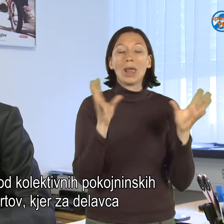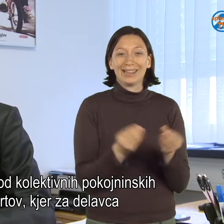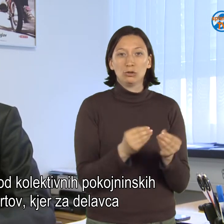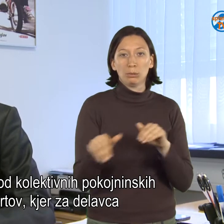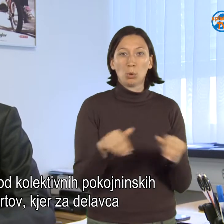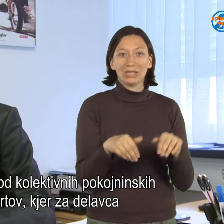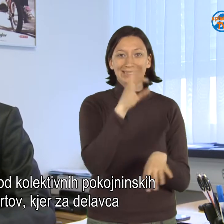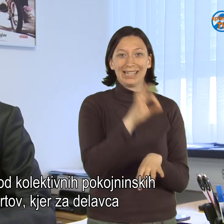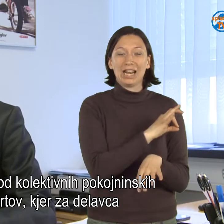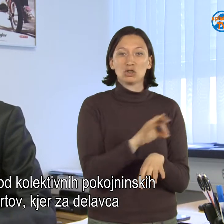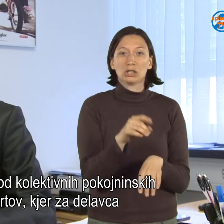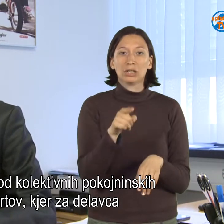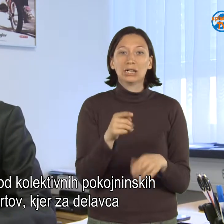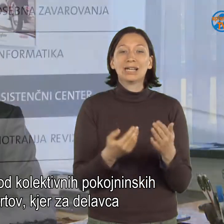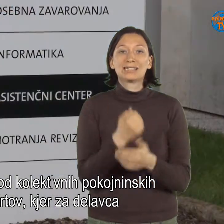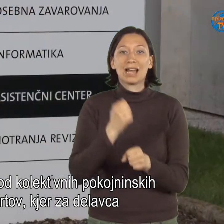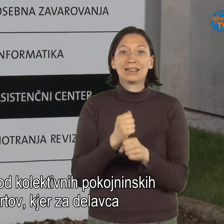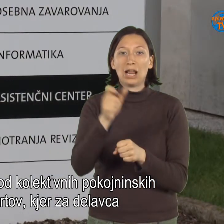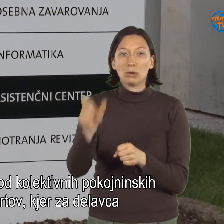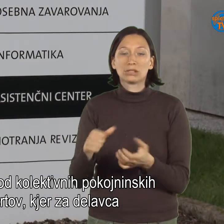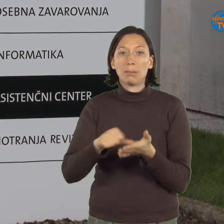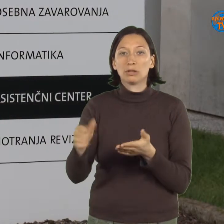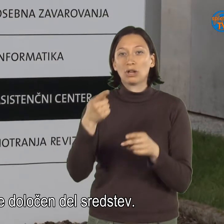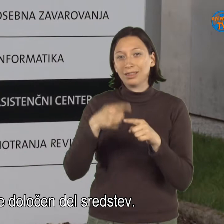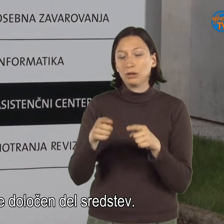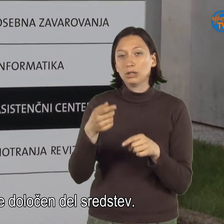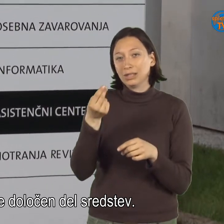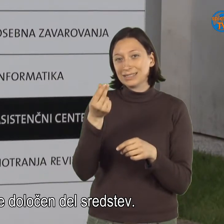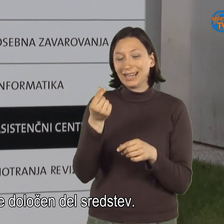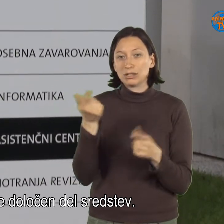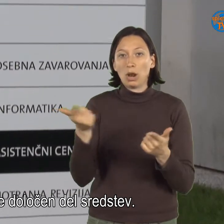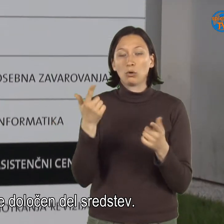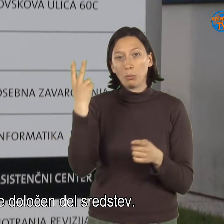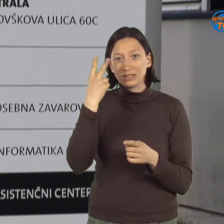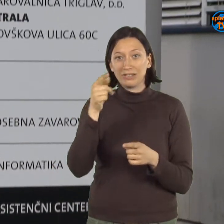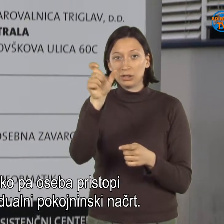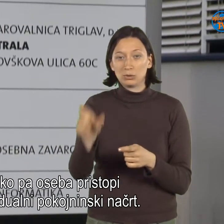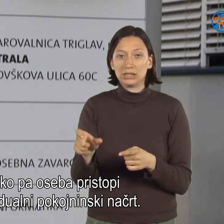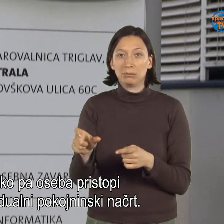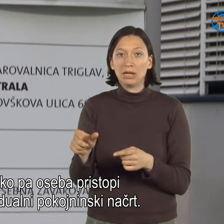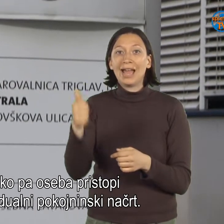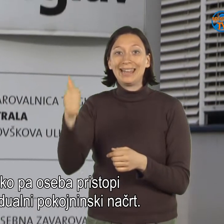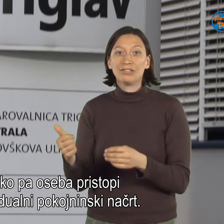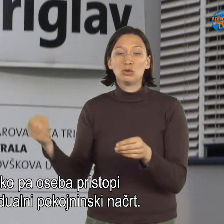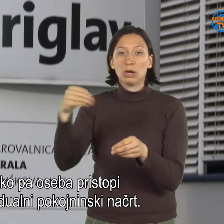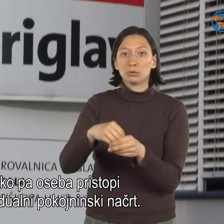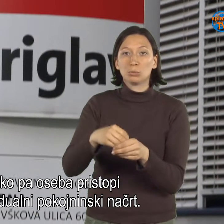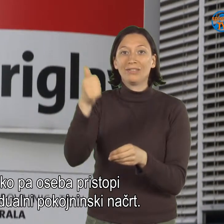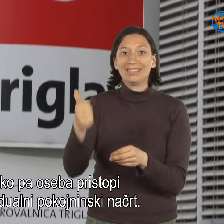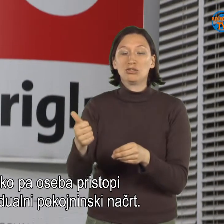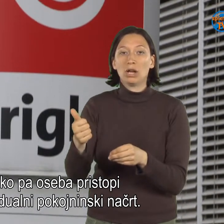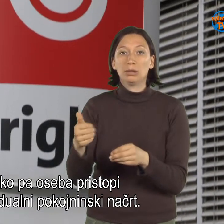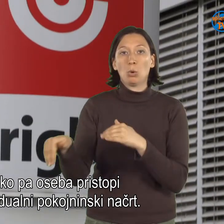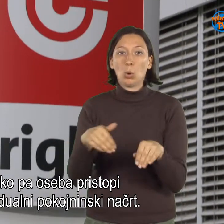kolektivnih pokojninskih načrtov, kjer za delavca plačuje določen del sredstev. Lahko pa seveda oseba pristopi tudi individualno v